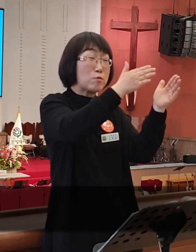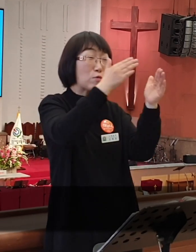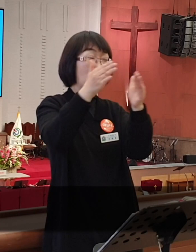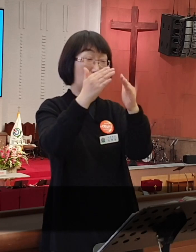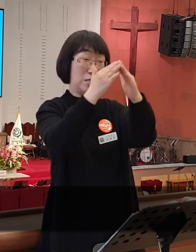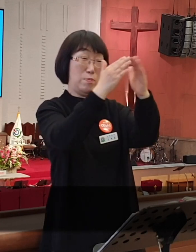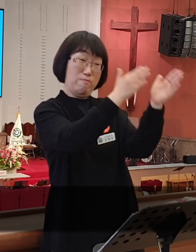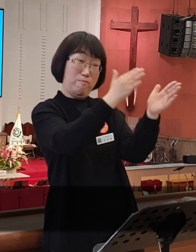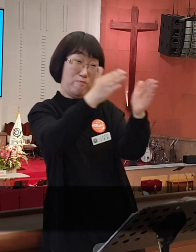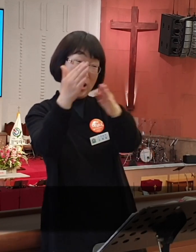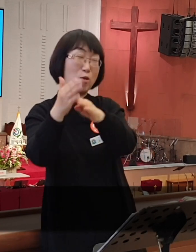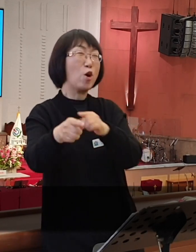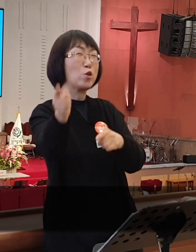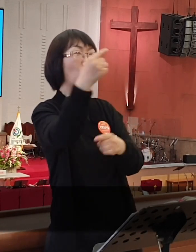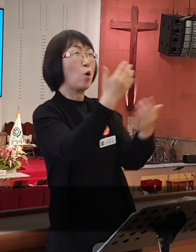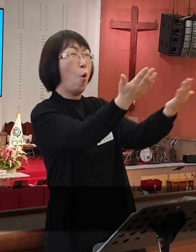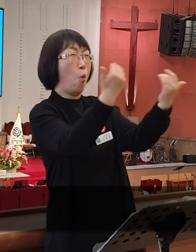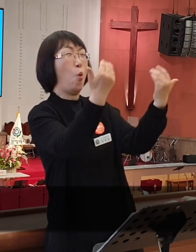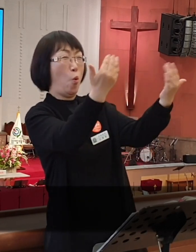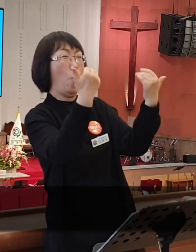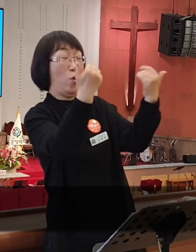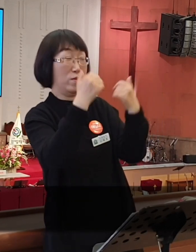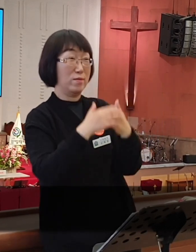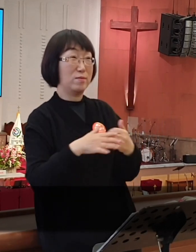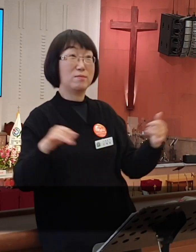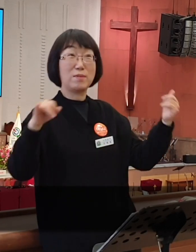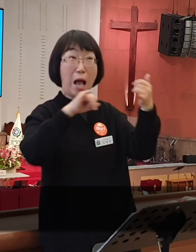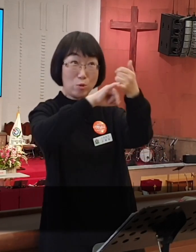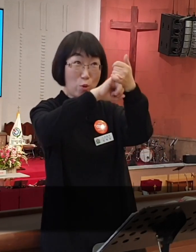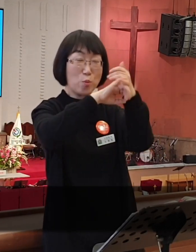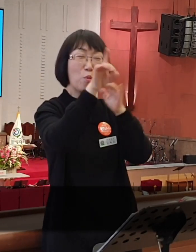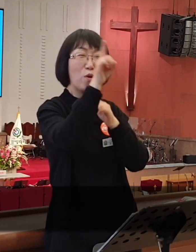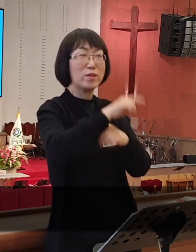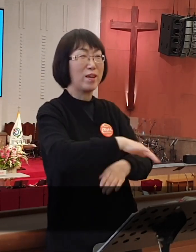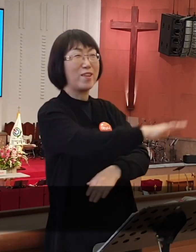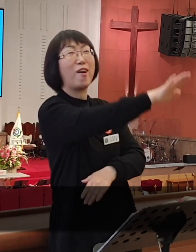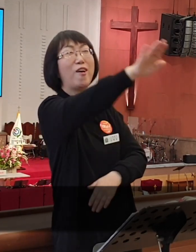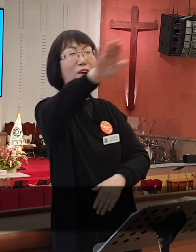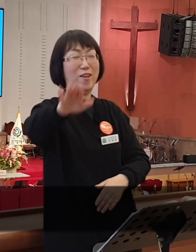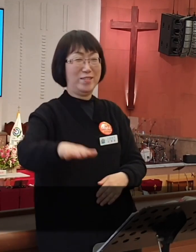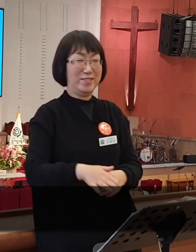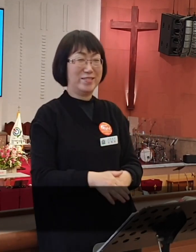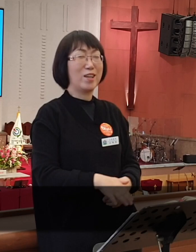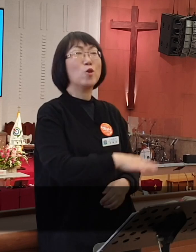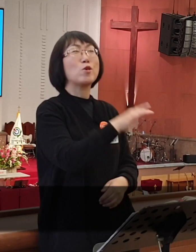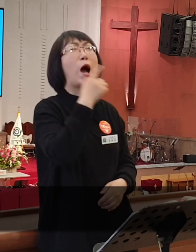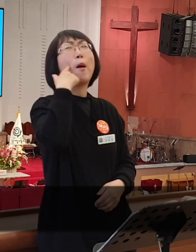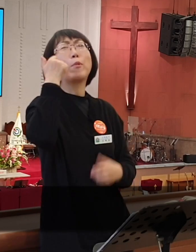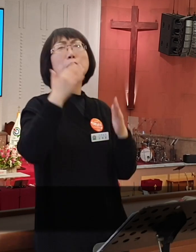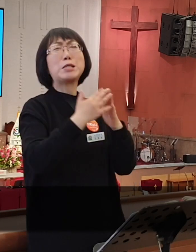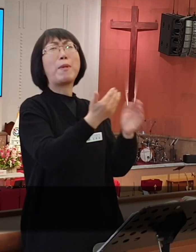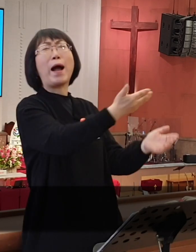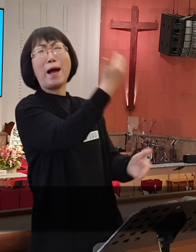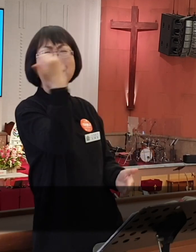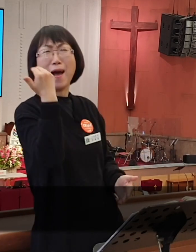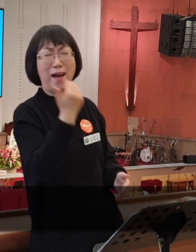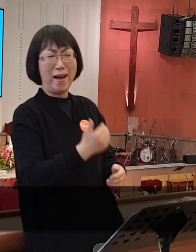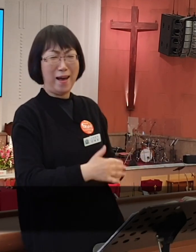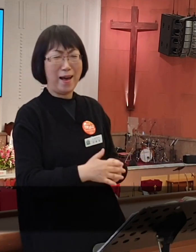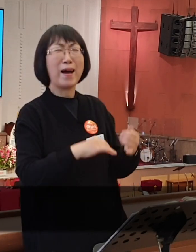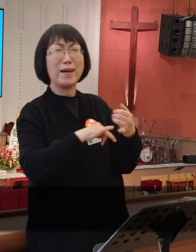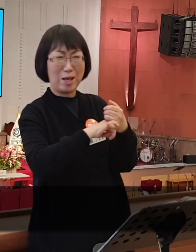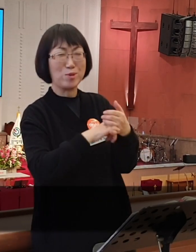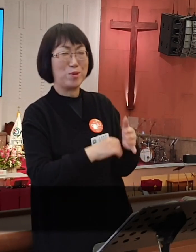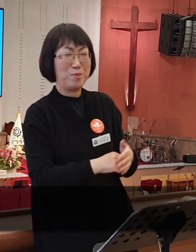마련하고 너희들도 이제 그리로 올 거래요. 약속은 뭡니까? 얘들아, 우리 아버지 집에 가자가